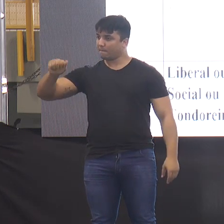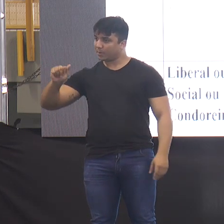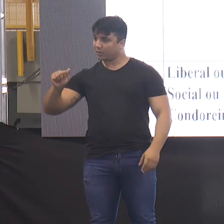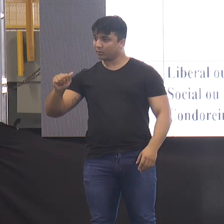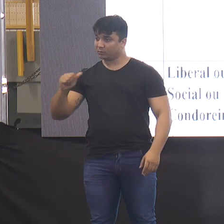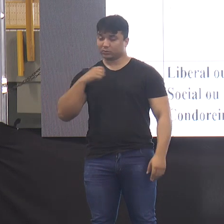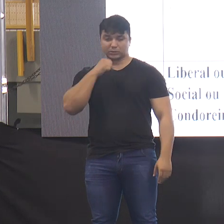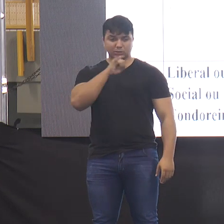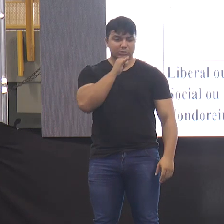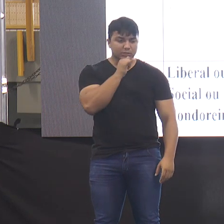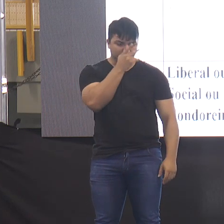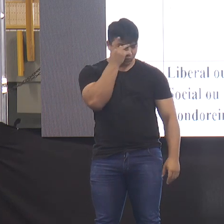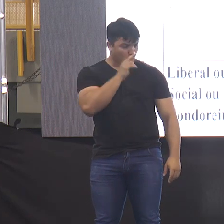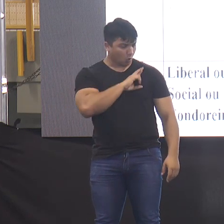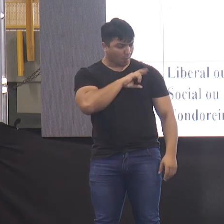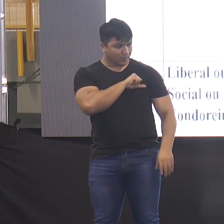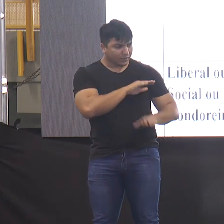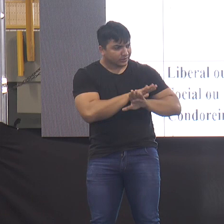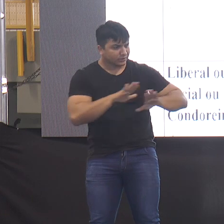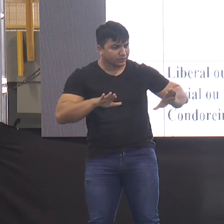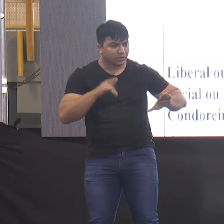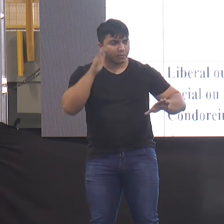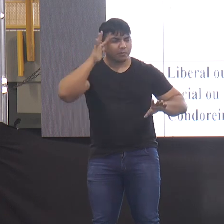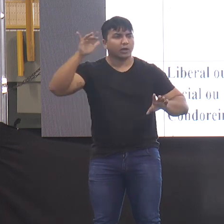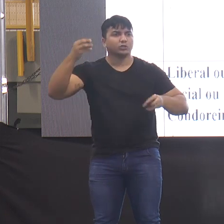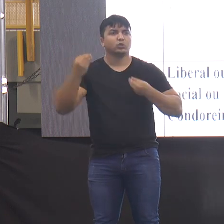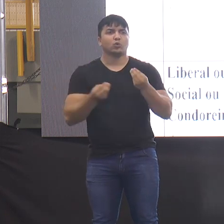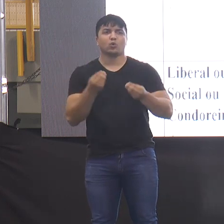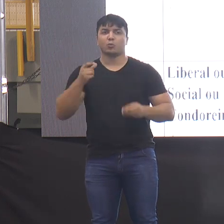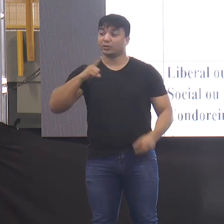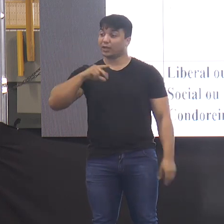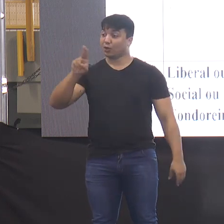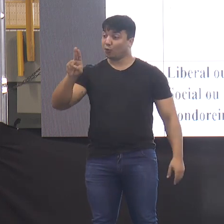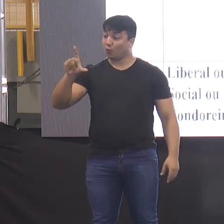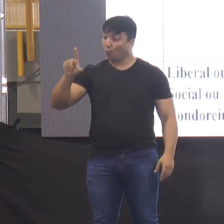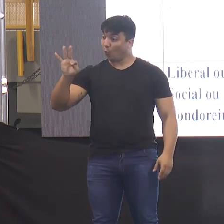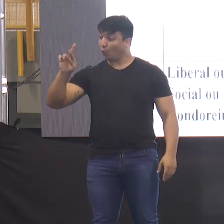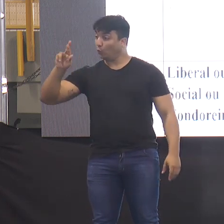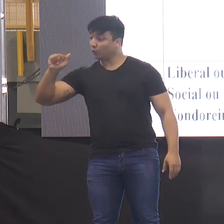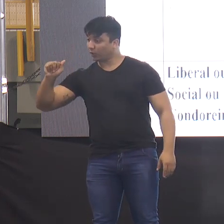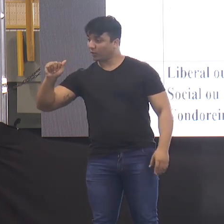Se o romântico é assim, tu imagina o ultra romântico.